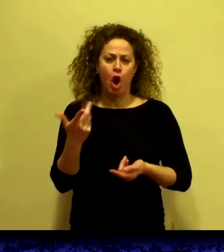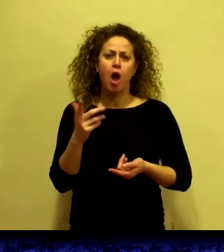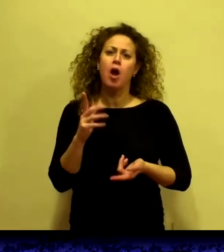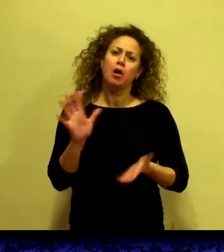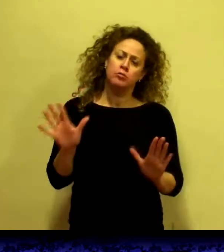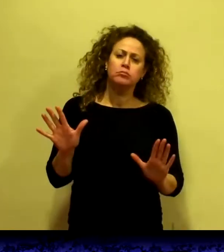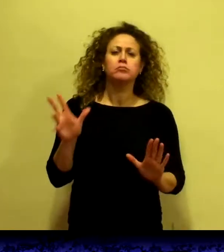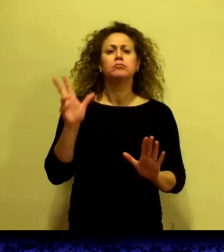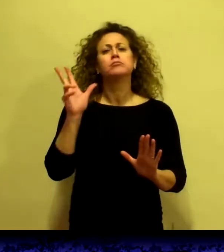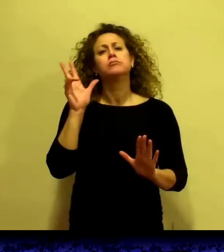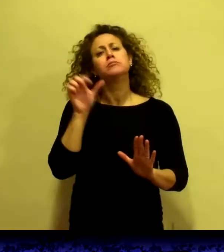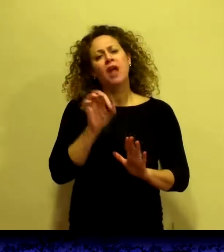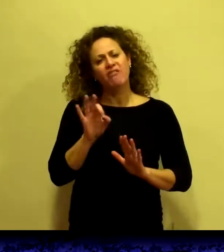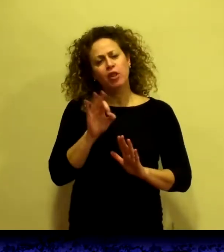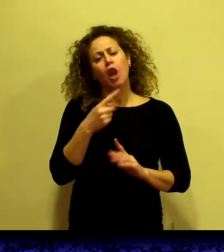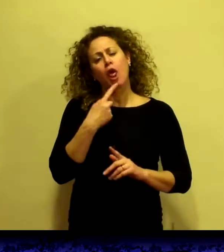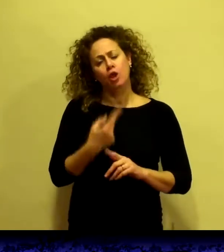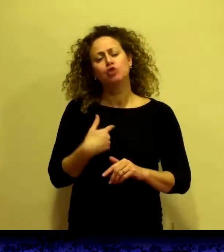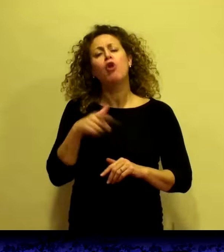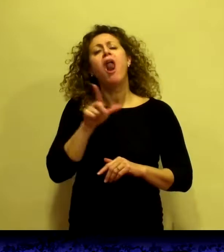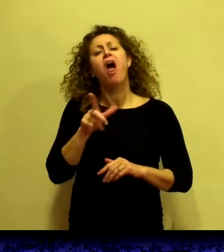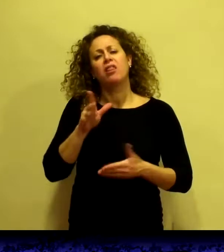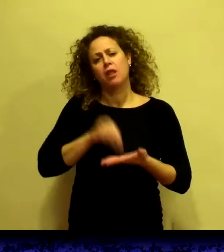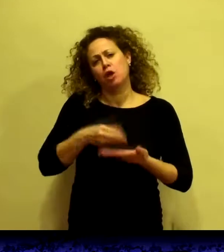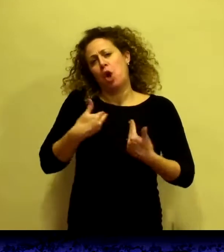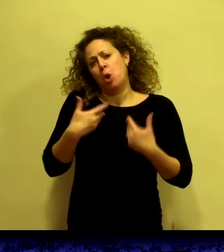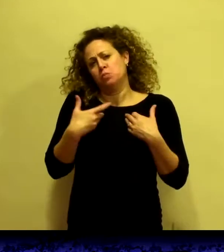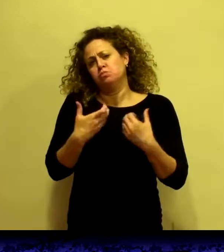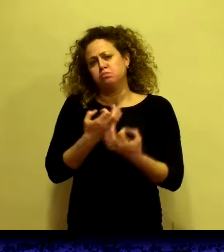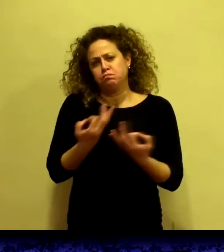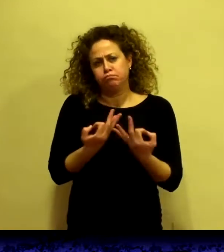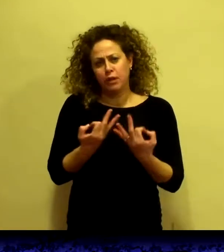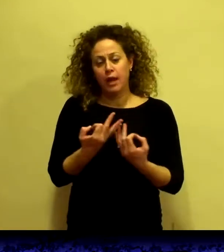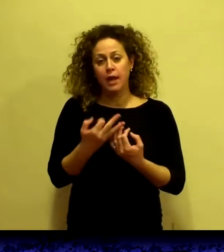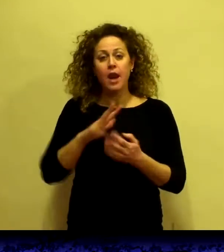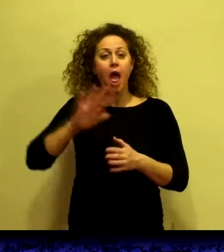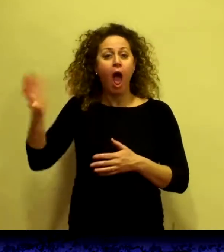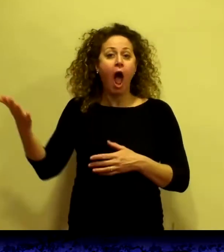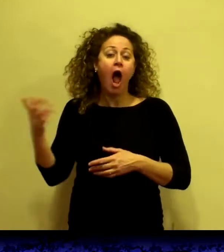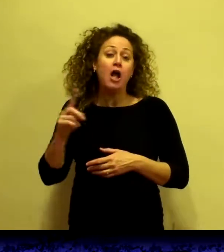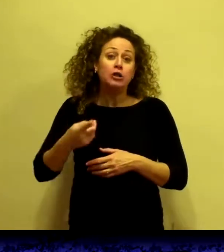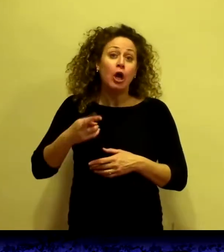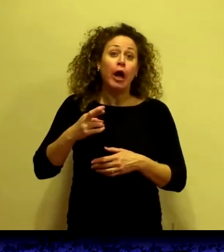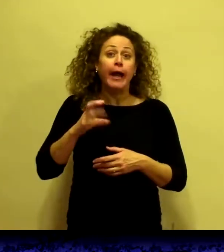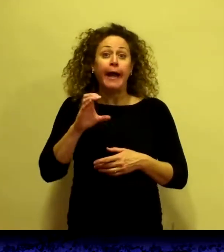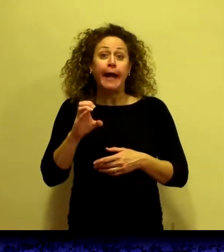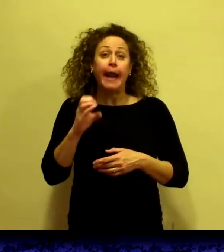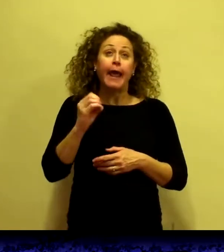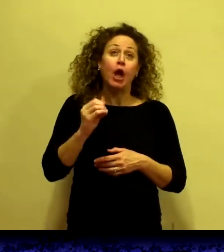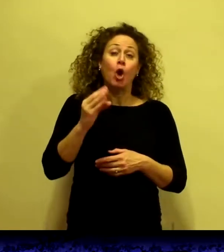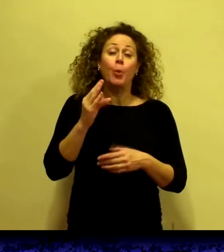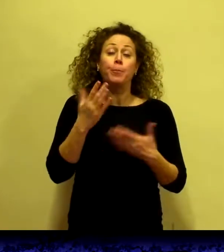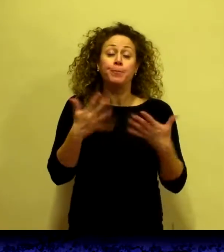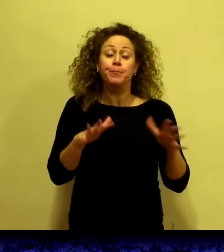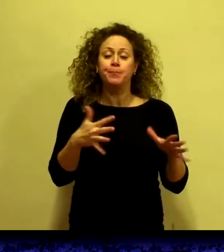per ancora il latino. Ancora il latino, però il greco. Vabbè. Ci sono ragazzi che lo studiano, al classico. Sì. La